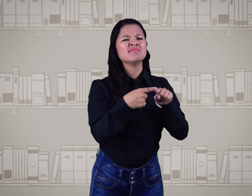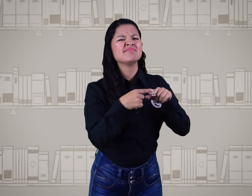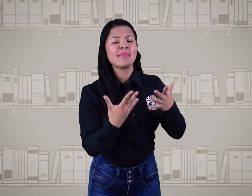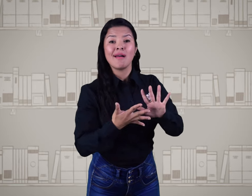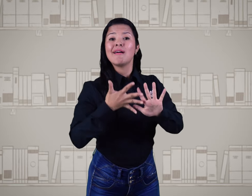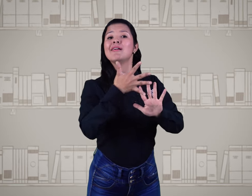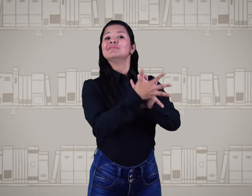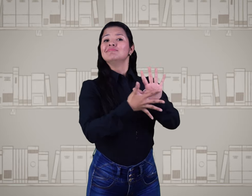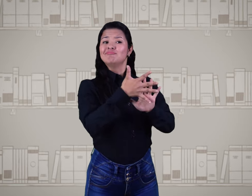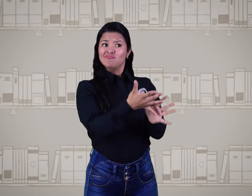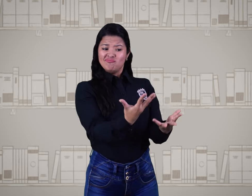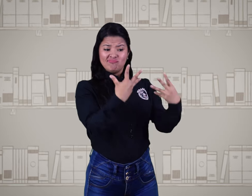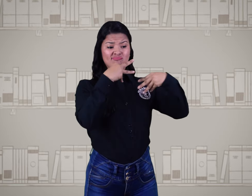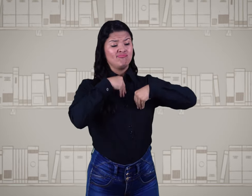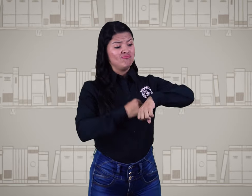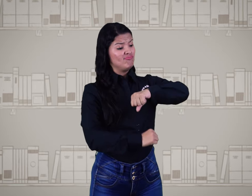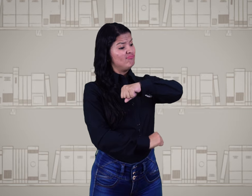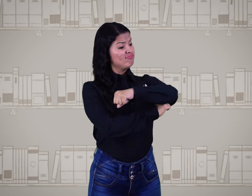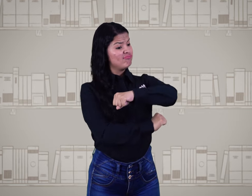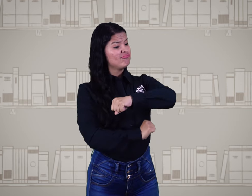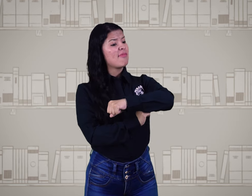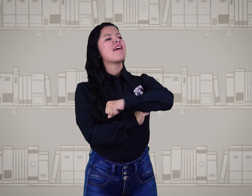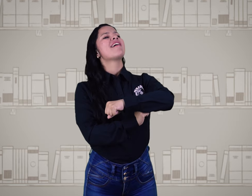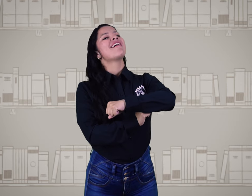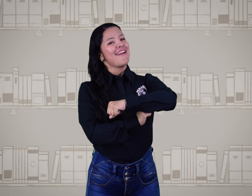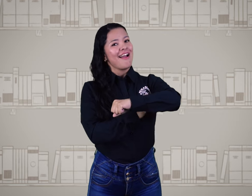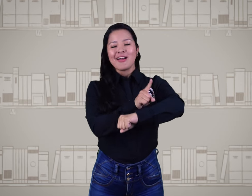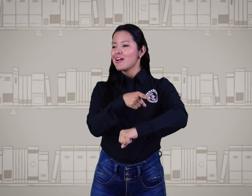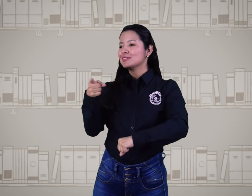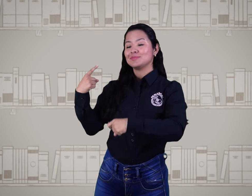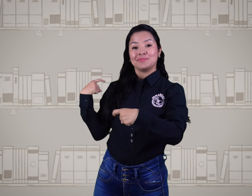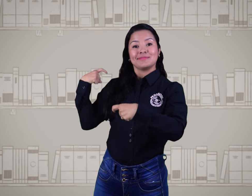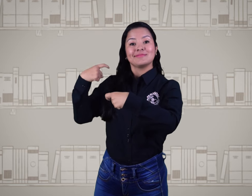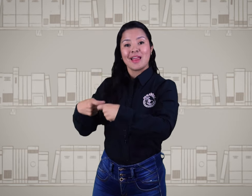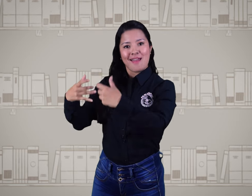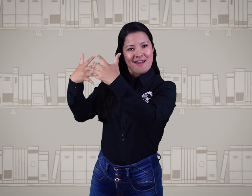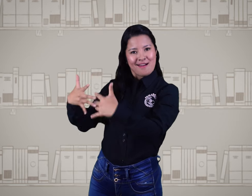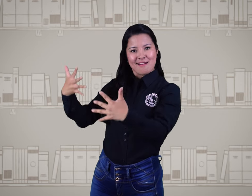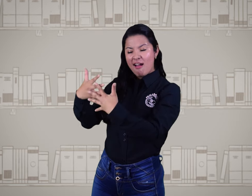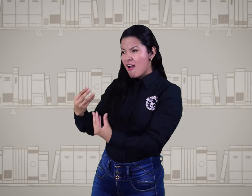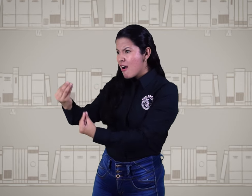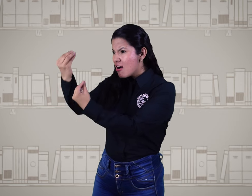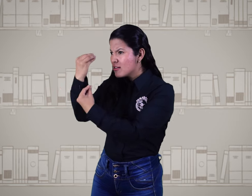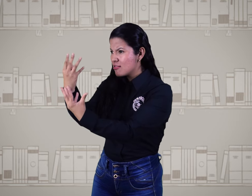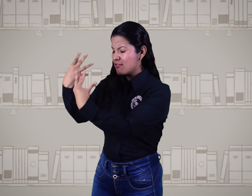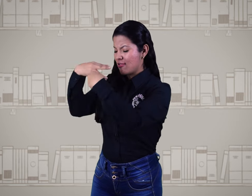y los procesos adecuados de la enseñanza de la segunda lengua para las personas sordas